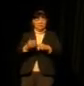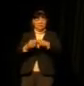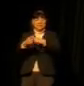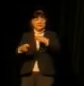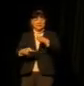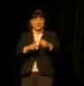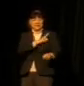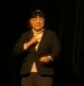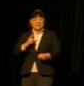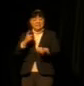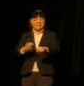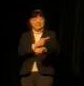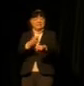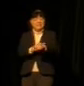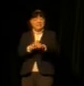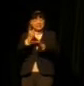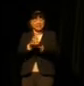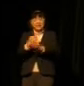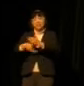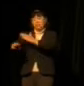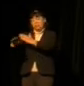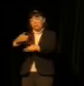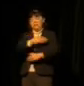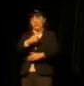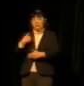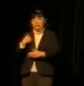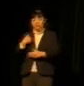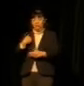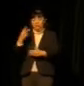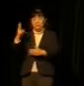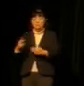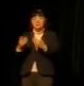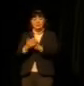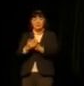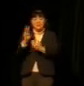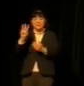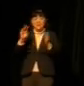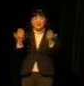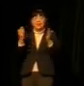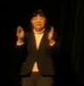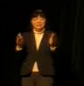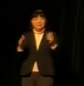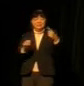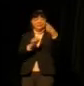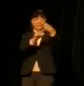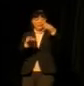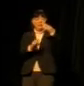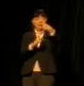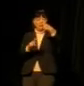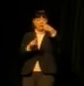れるようになって、でも授業はできませんでした。3学期、1月10日から3学期に入